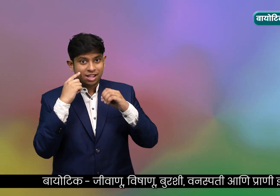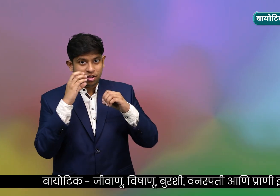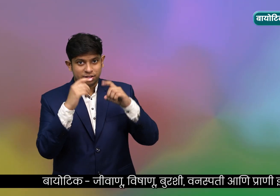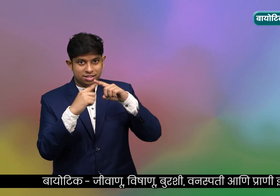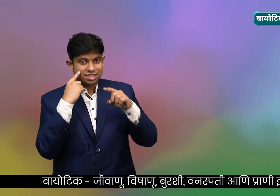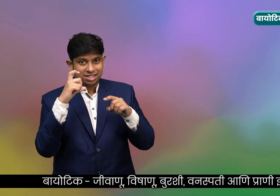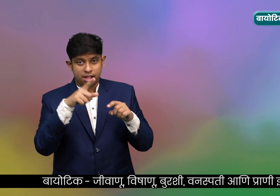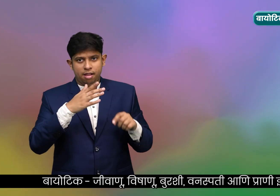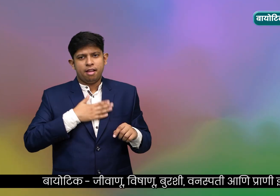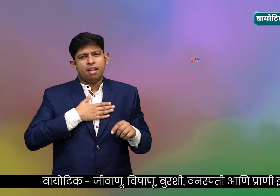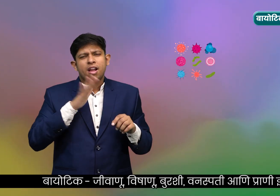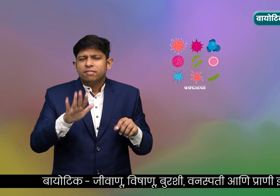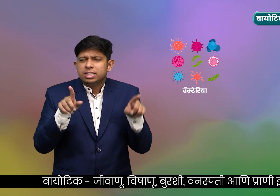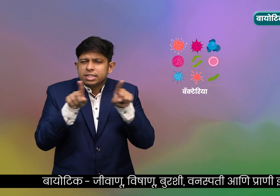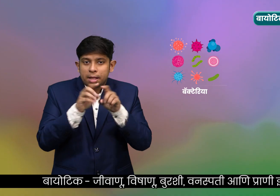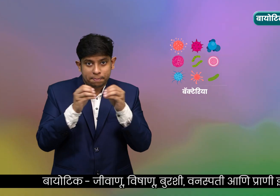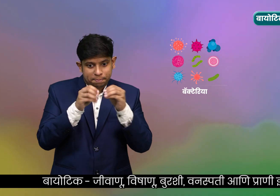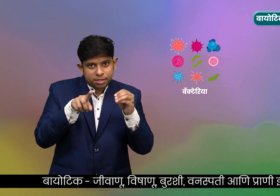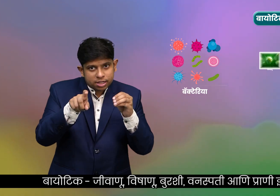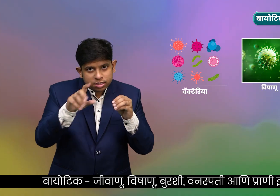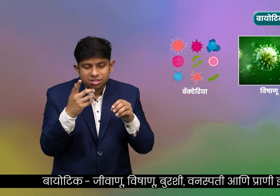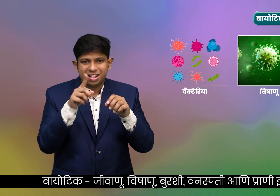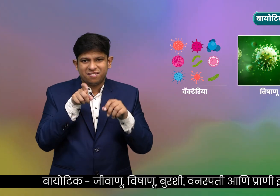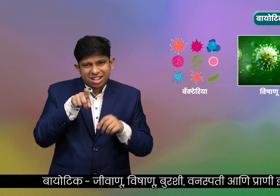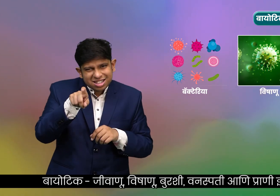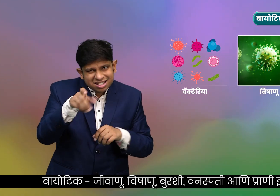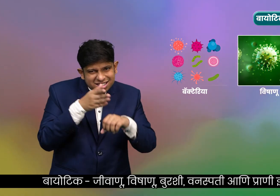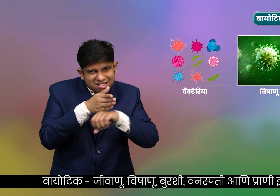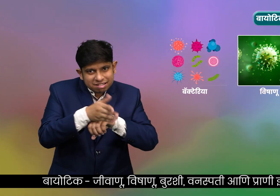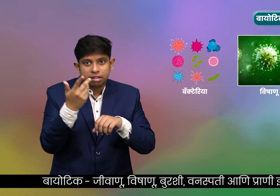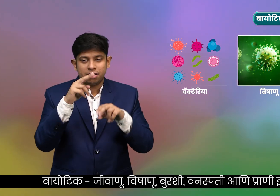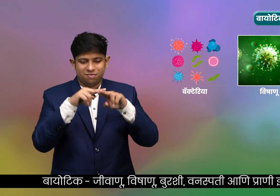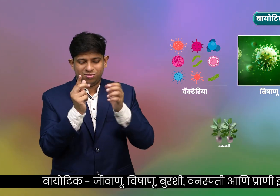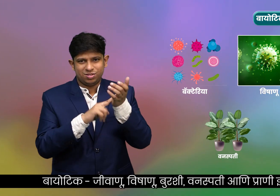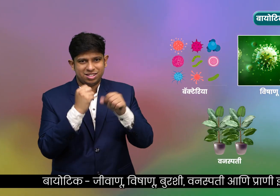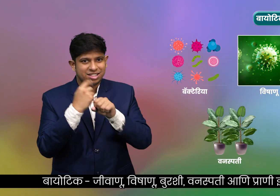बायोटिक जीवाणू, विषाणू, बुरशी, वनस्पती आणि प्राणी इतर सारखे जगणे.